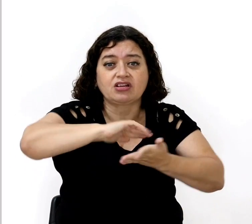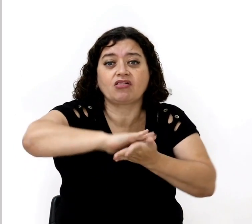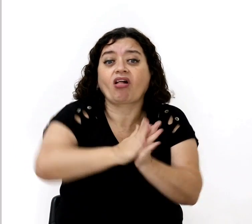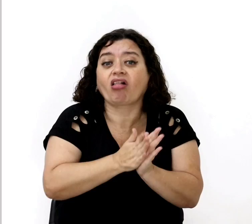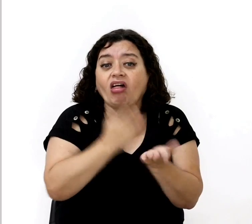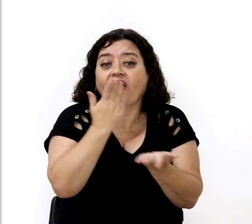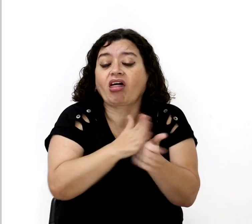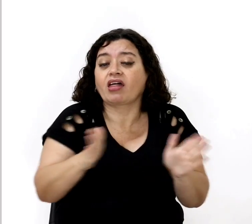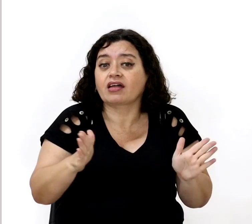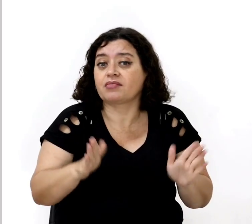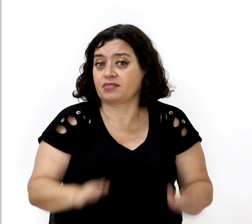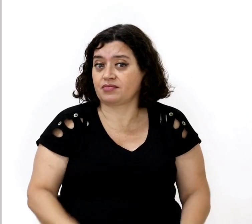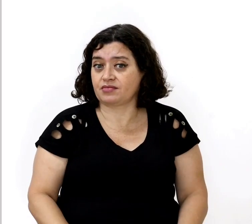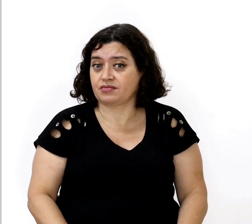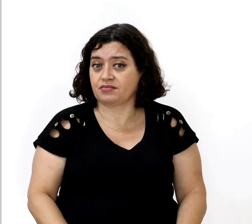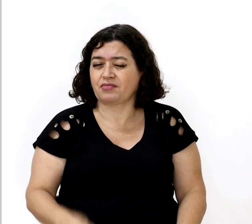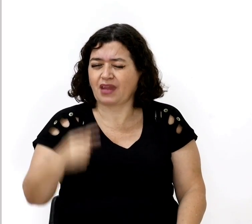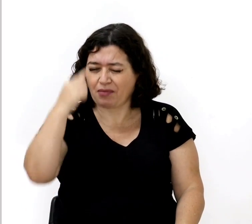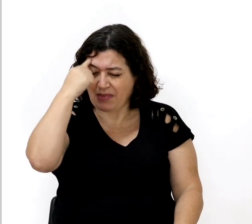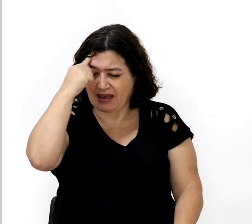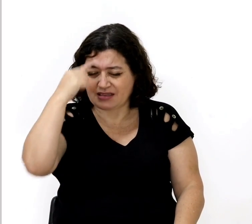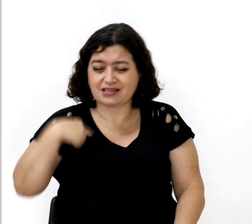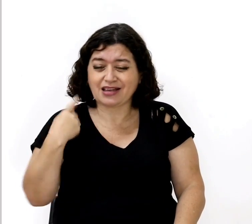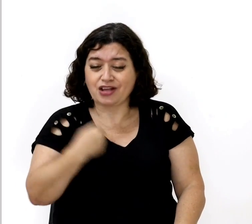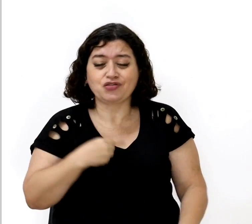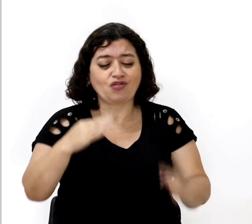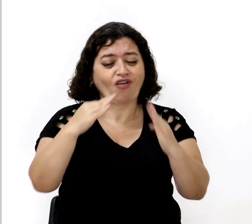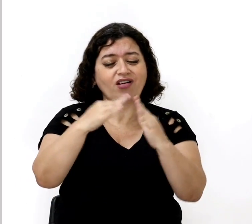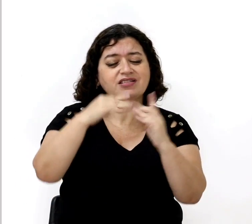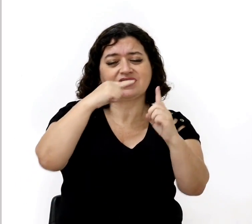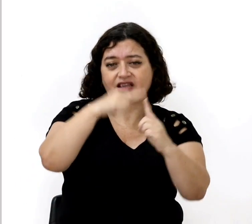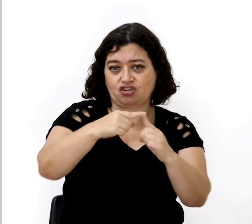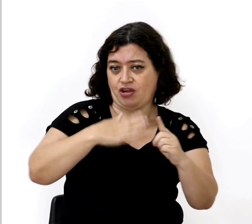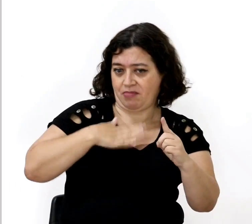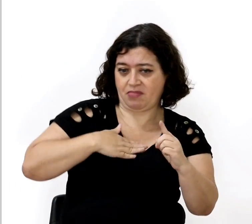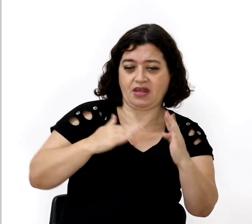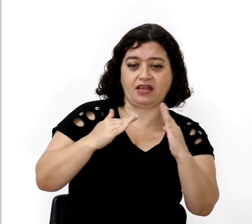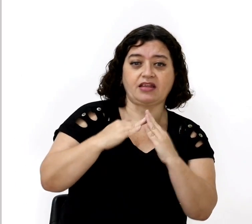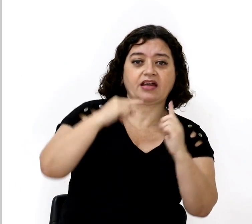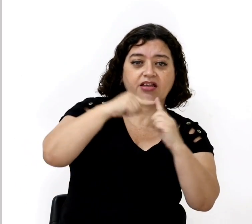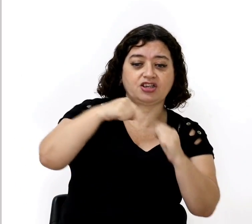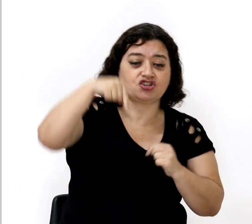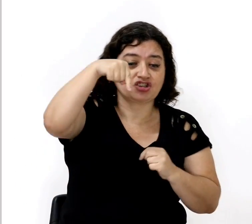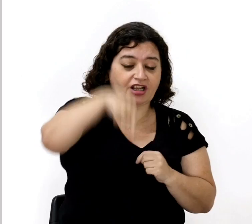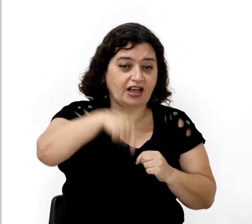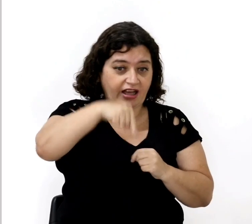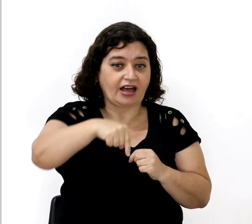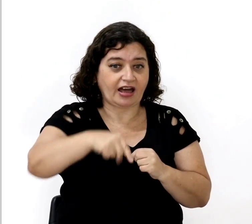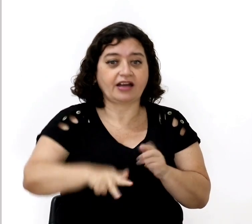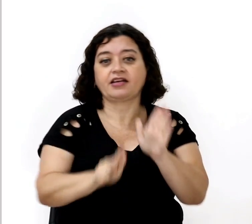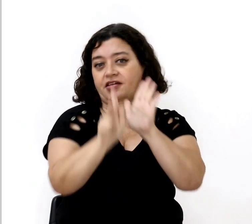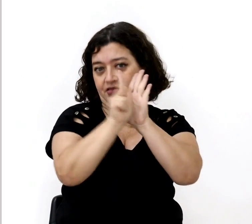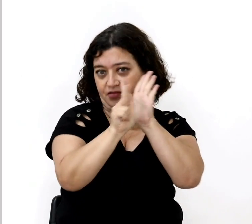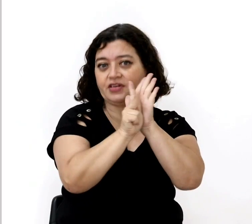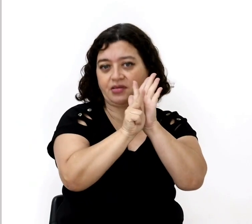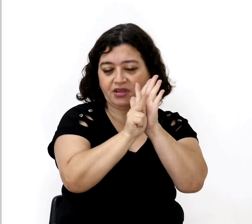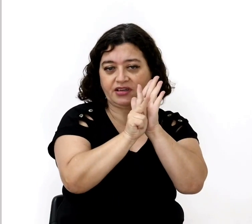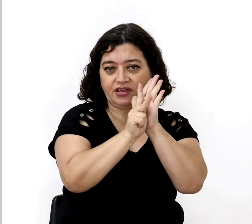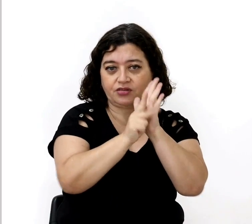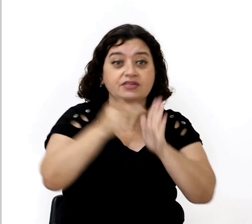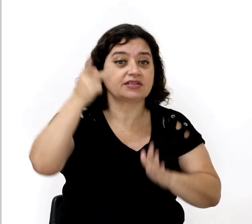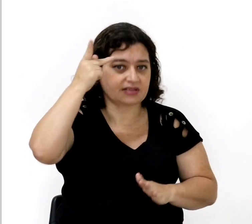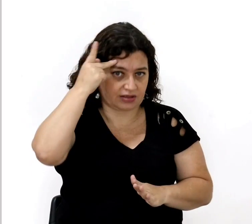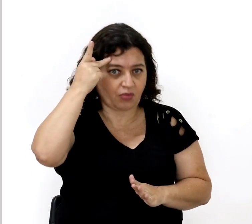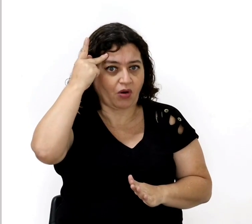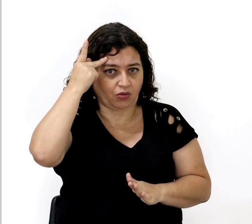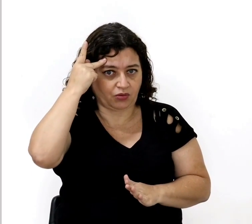deixasse de existir? Se a nossa igreja, aonde ela está aí, por exemplo, a minha igreja fica aqui no bairro de Vila